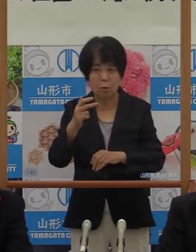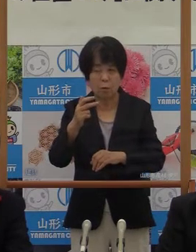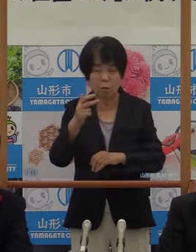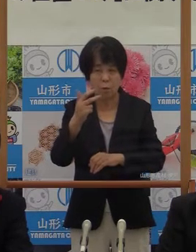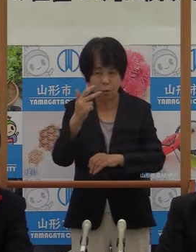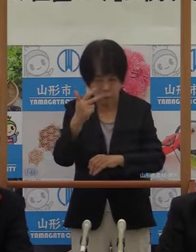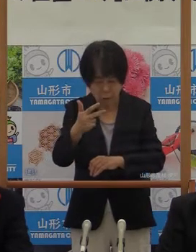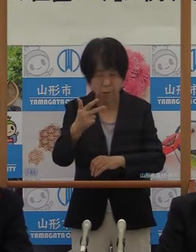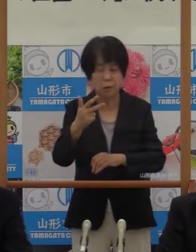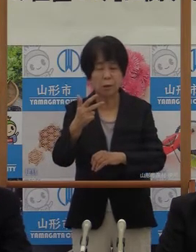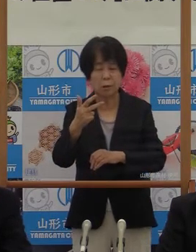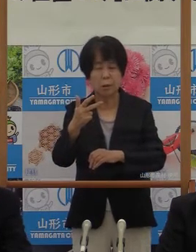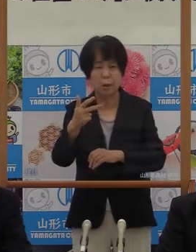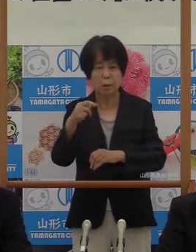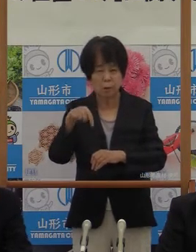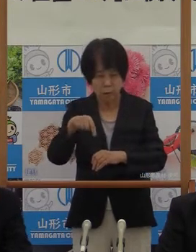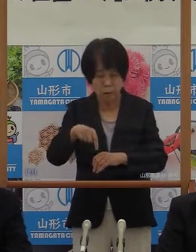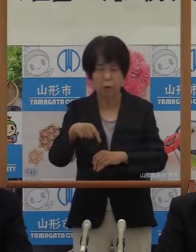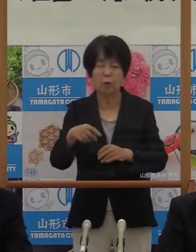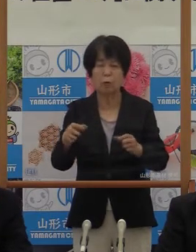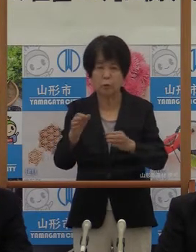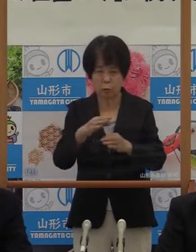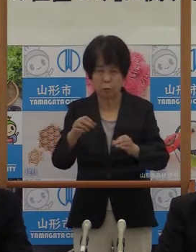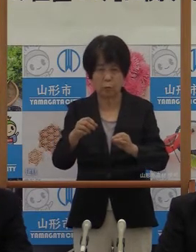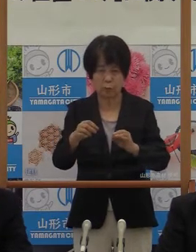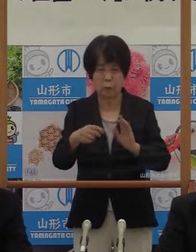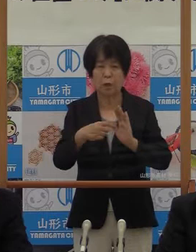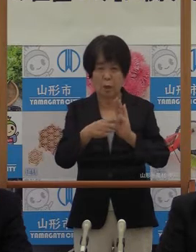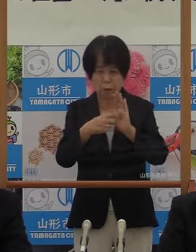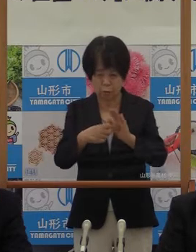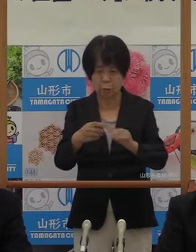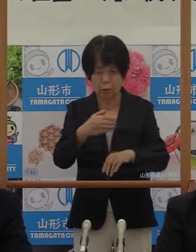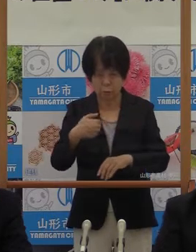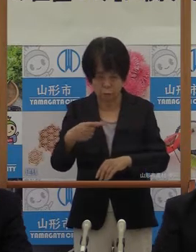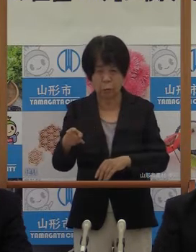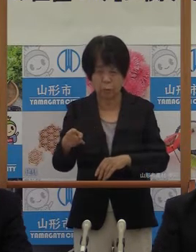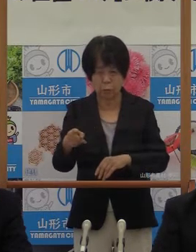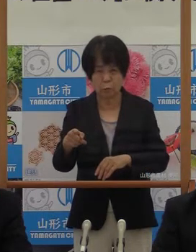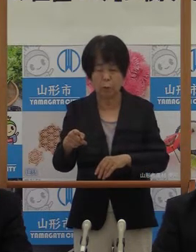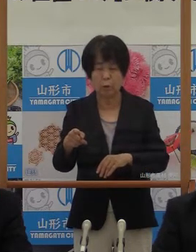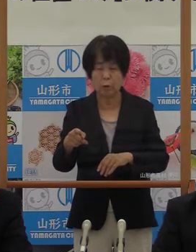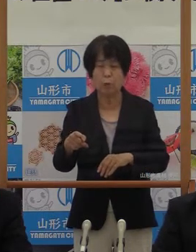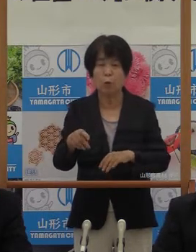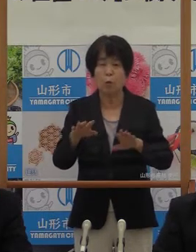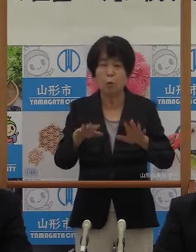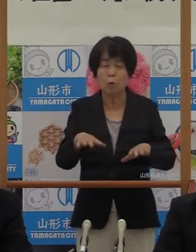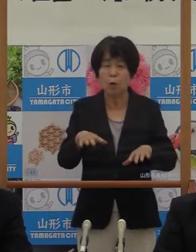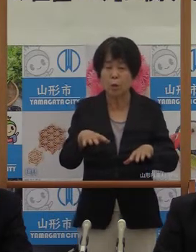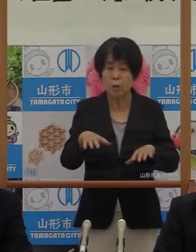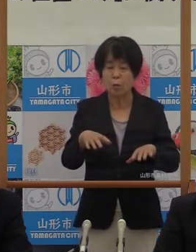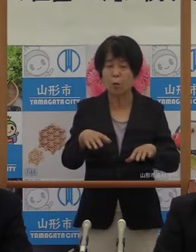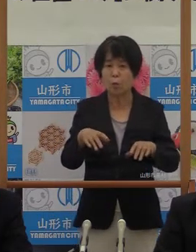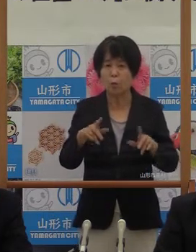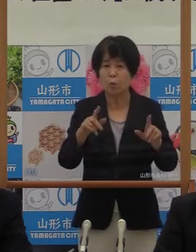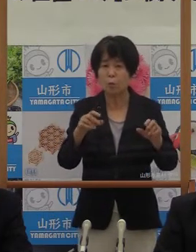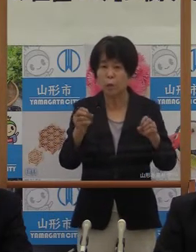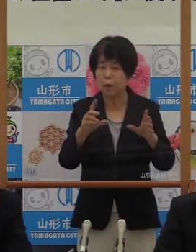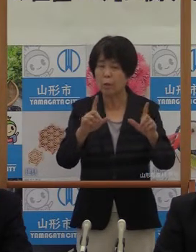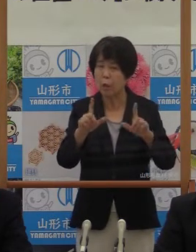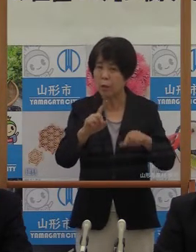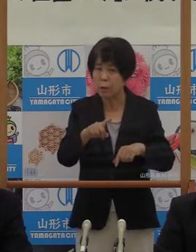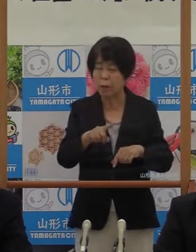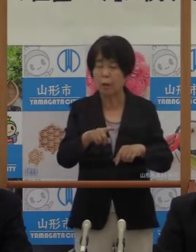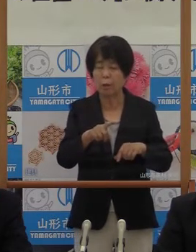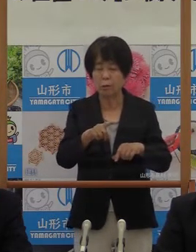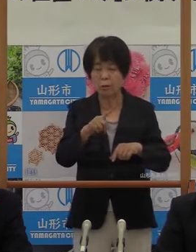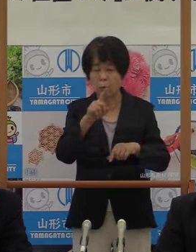業化に生かすというようなスタンスなんですけど、今回のこのサウンディング型の市場調査の概要を見ると、まあ、やっぱり沢渡社長の思い